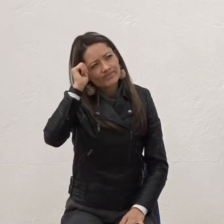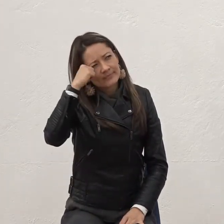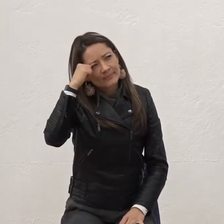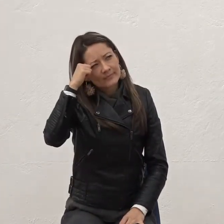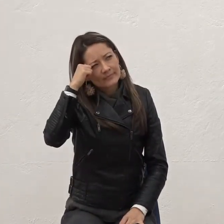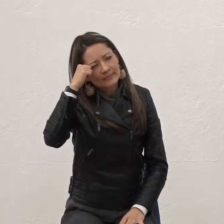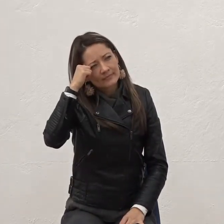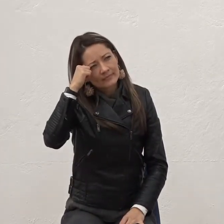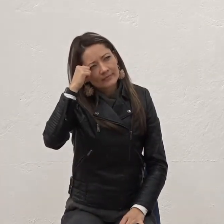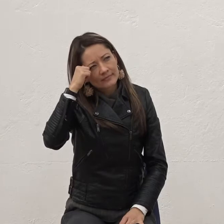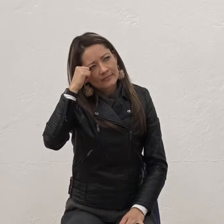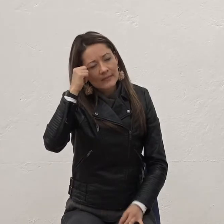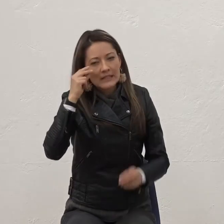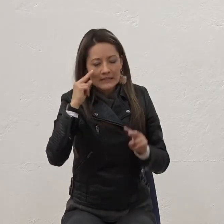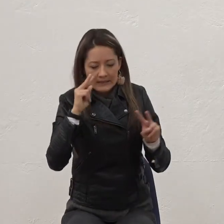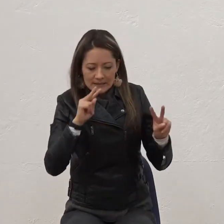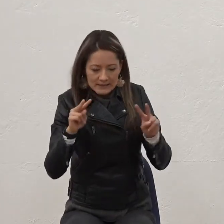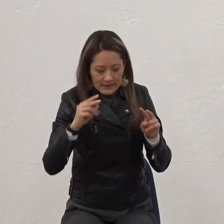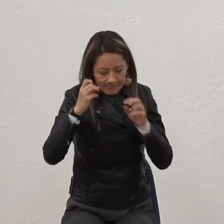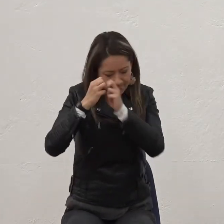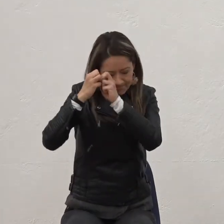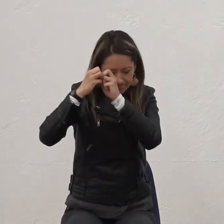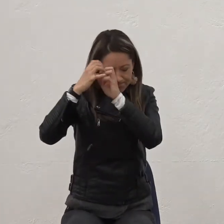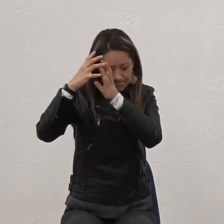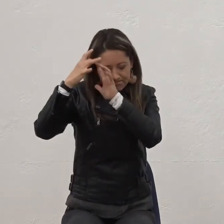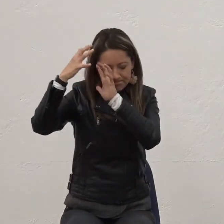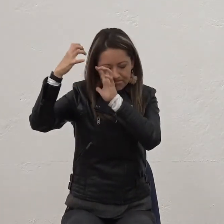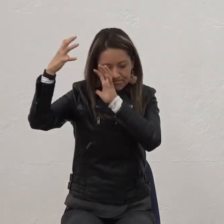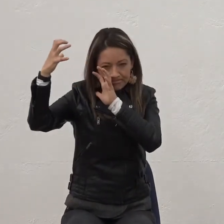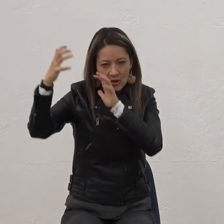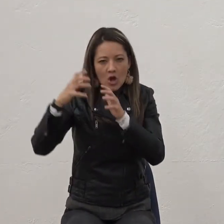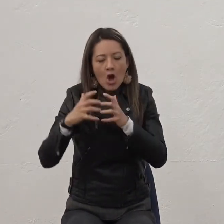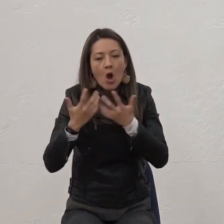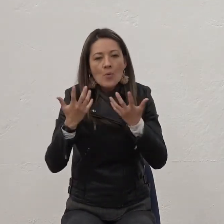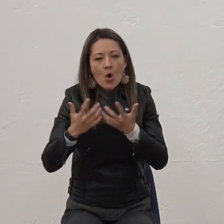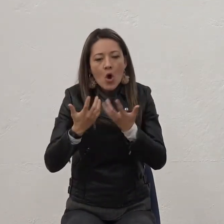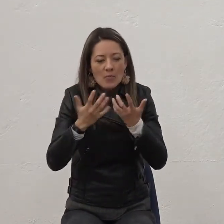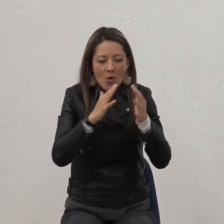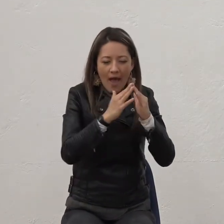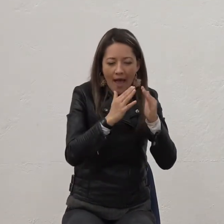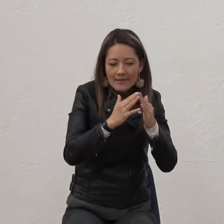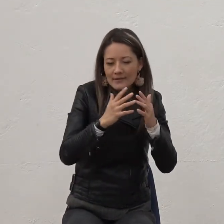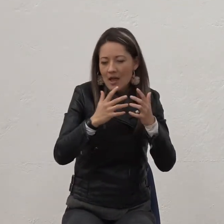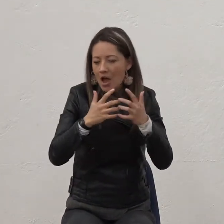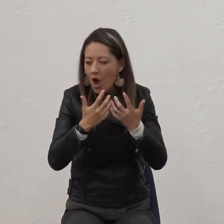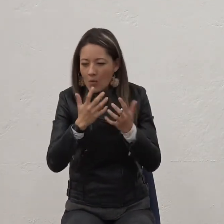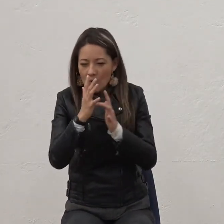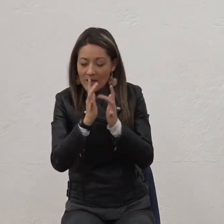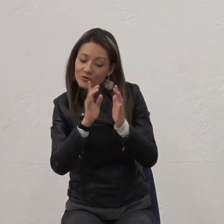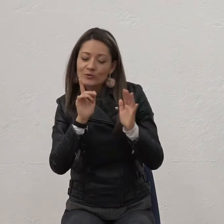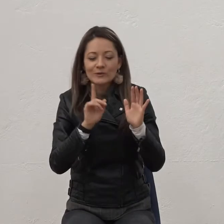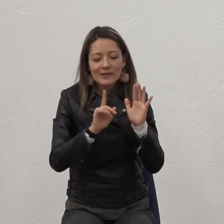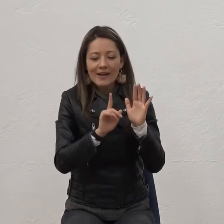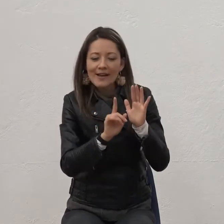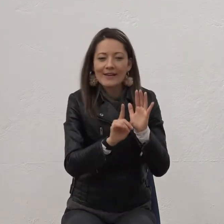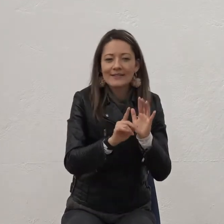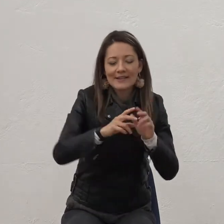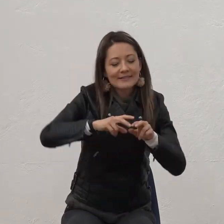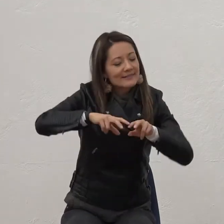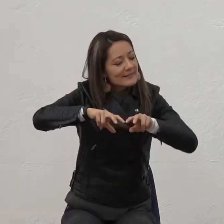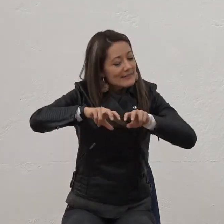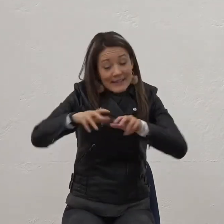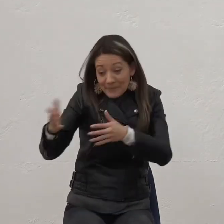esto, o miraba como, me imaginaba, ¿no? Cómo era la casa, cómo entró el Señor Jesús